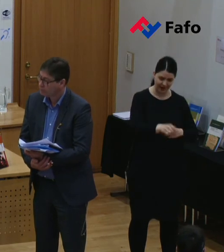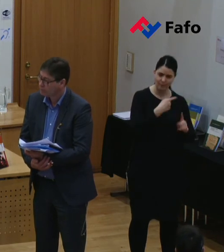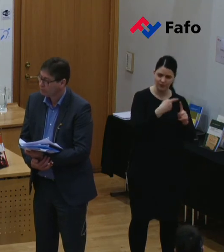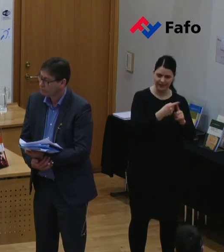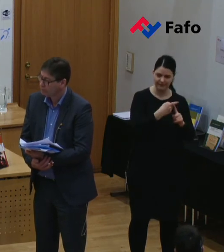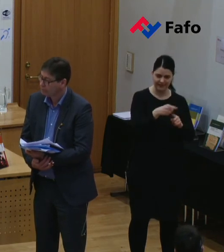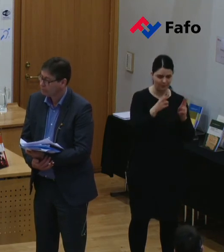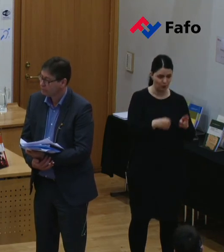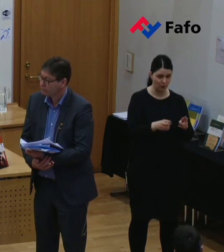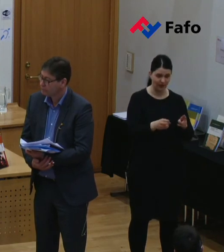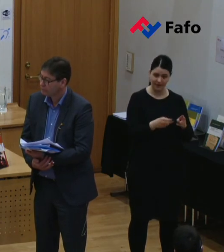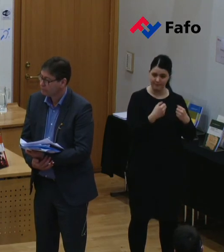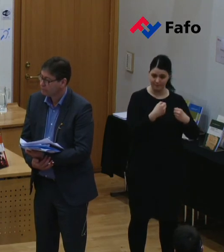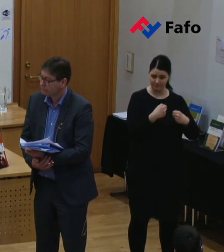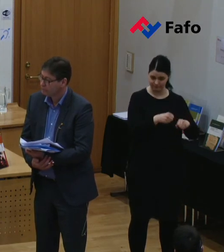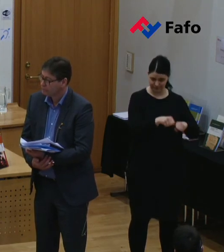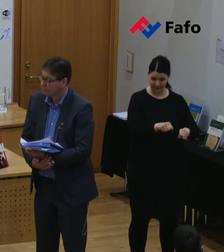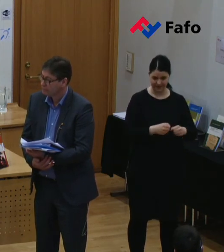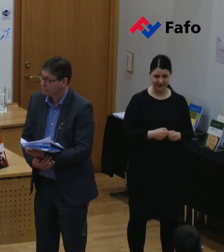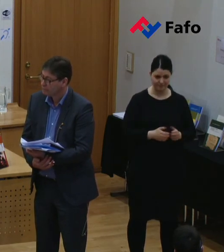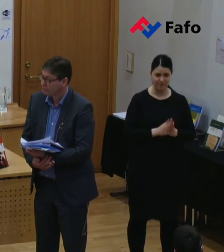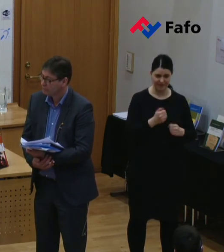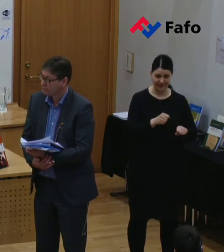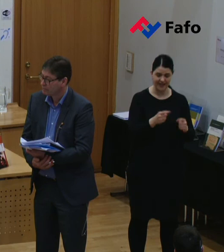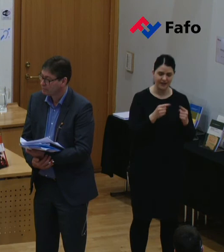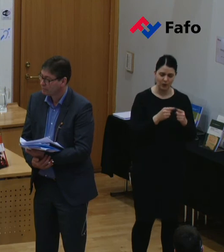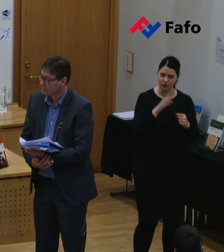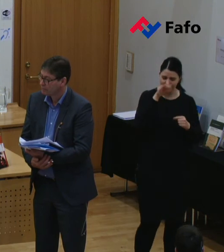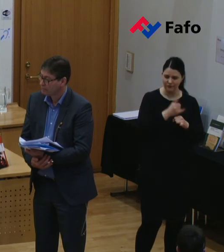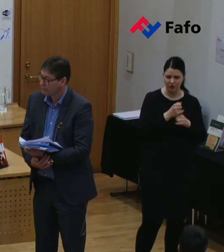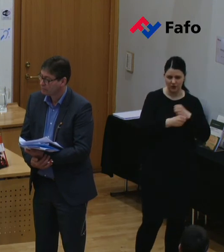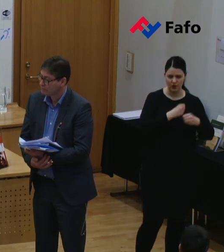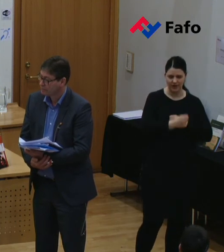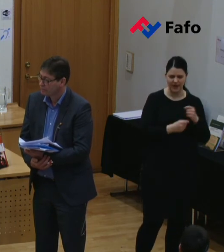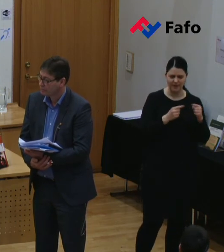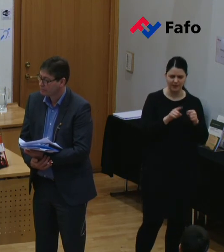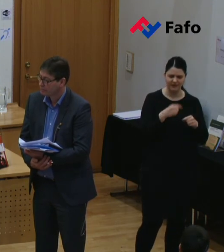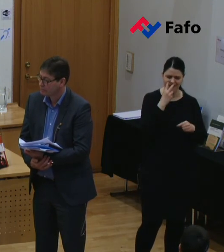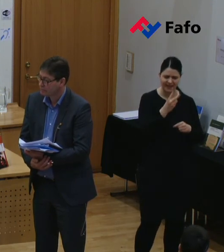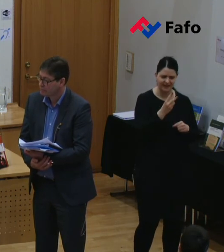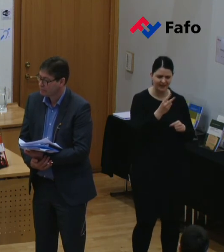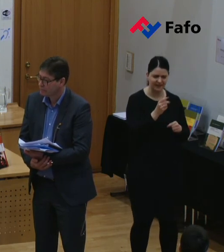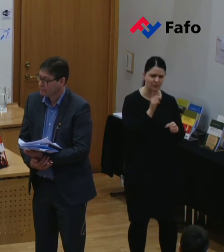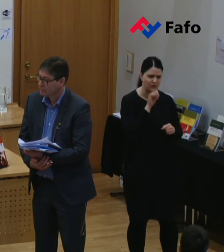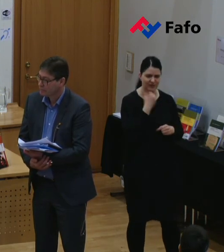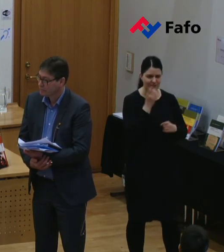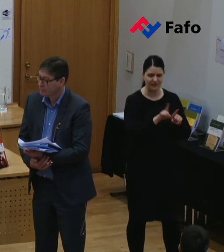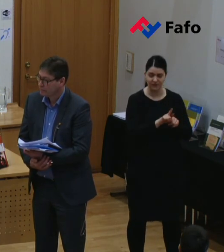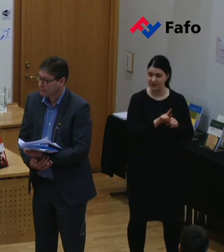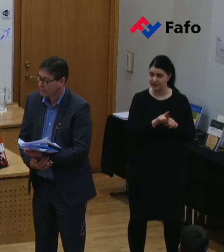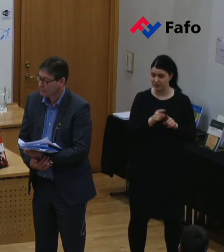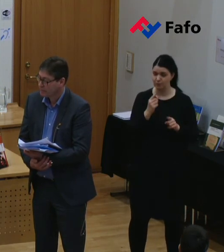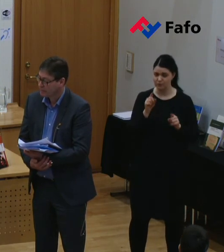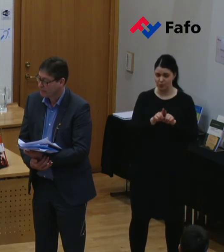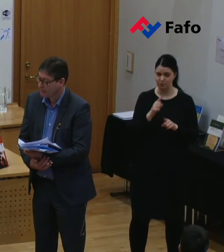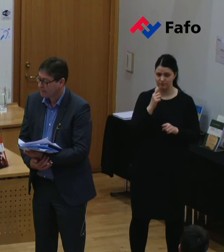brukermedvirkning, men de vet veldig lite om hvordan de skal gjøre det, og da ser vi også at brukbevirkning brått blir, sånn som det ble nevnt her fra Stavanger, eller fra